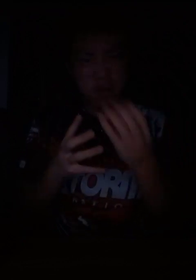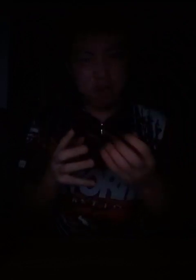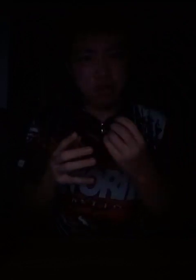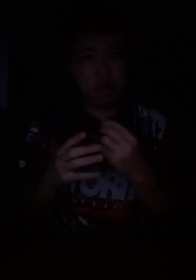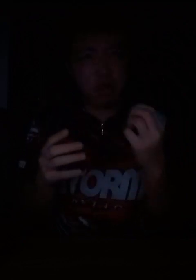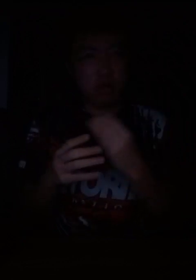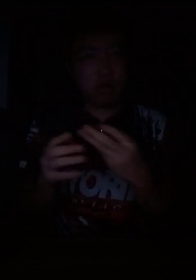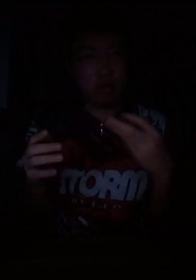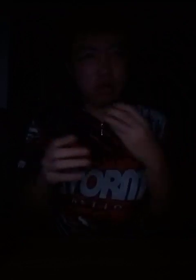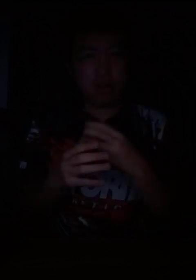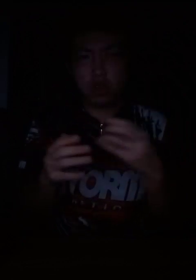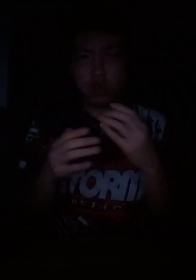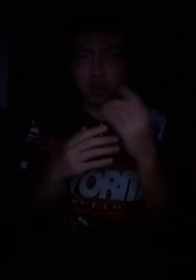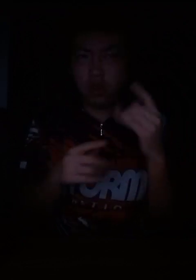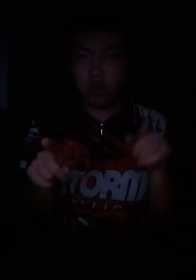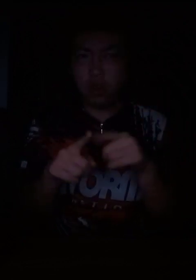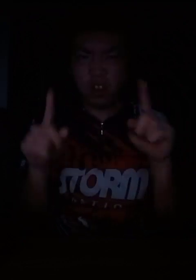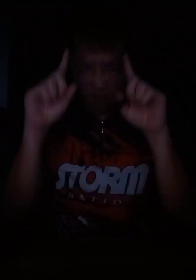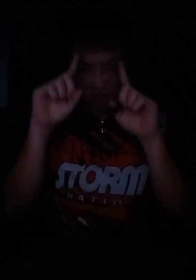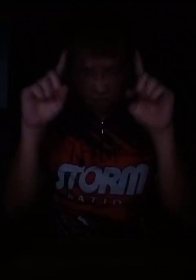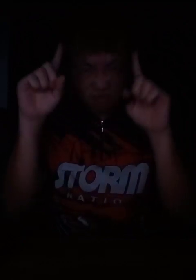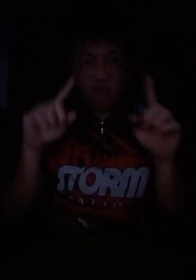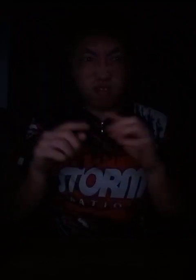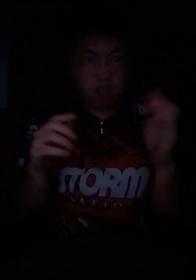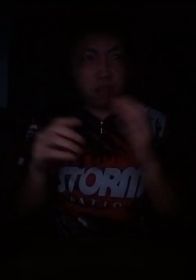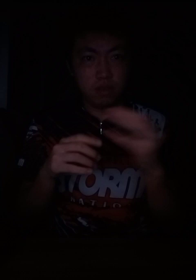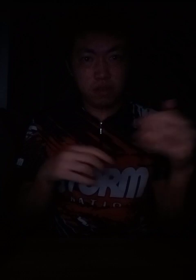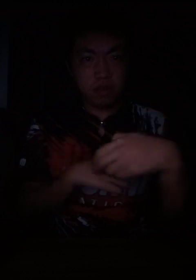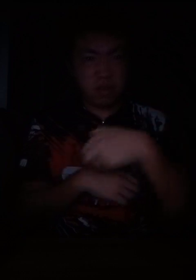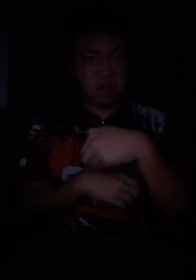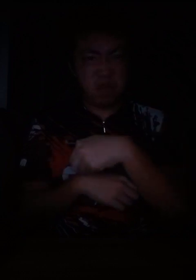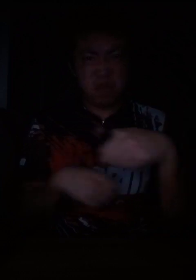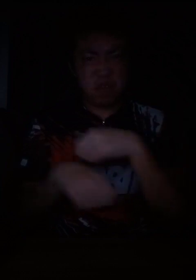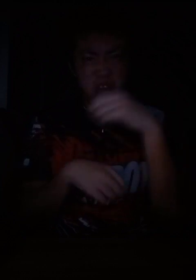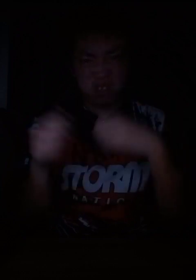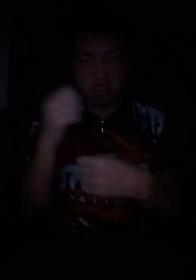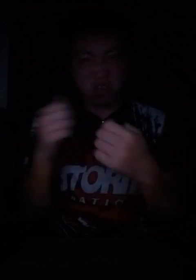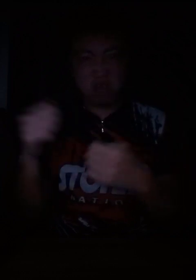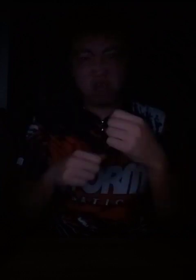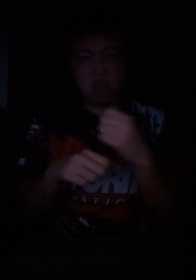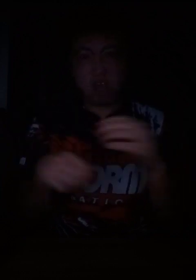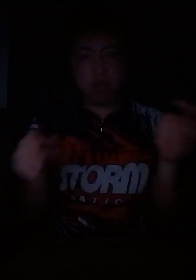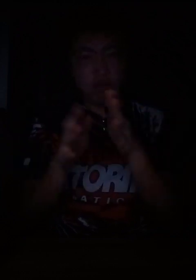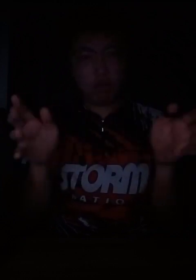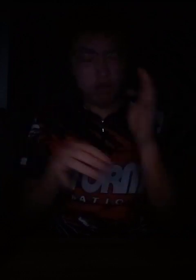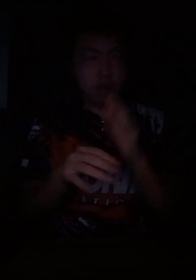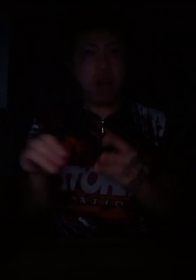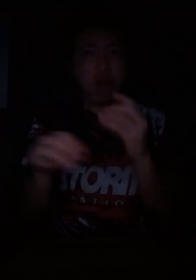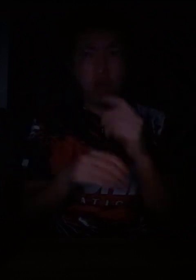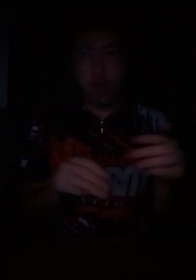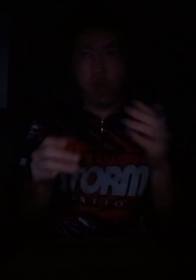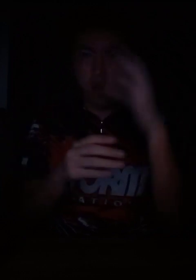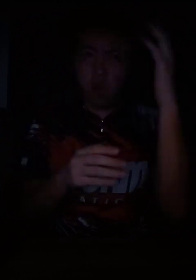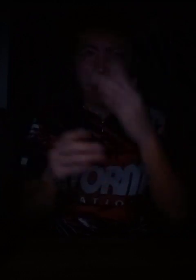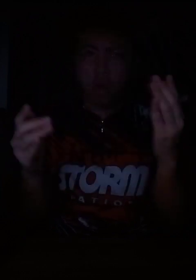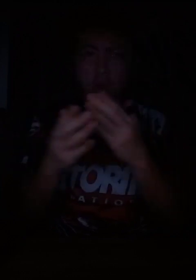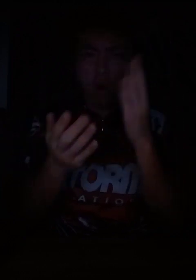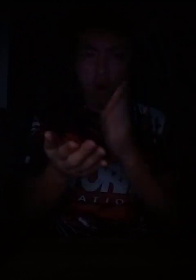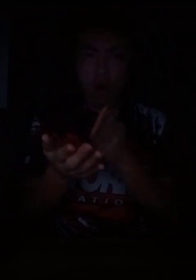같은 시민으로서 화가 나고 버스 기사님께 불친절함을 겪었을 때는 신고할 창구가 있잖아요.